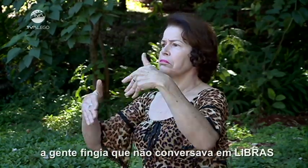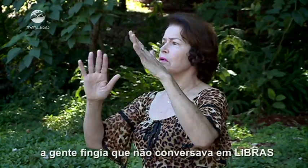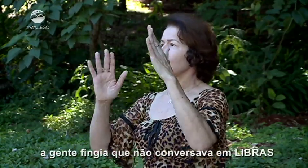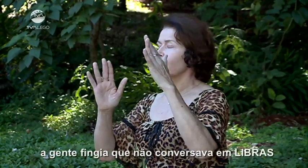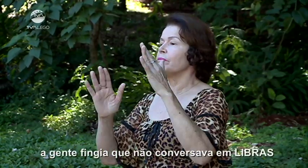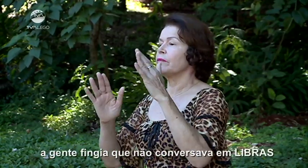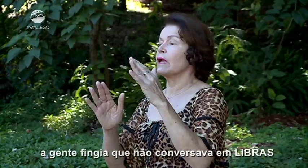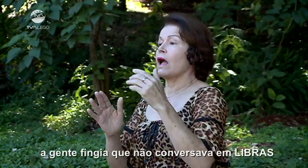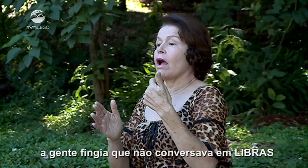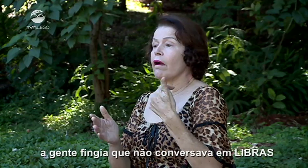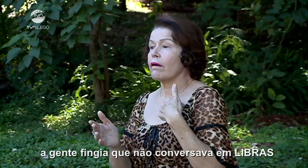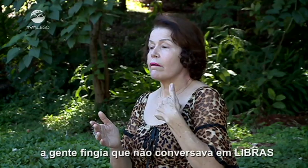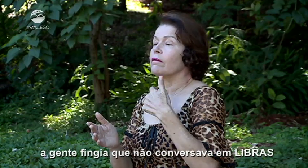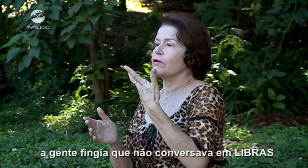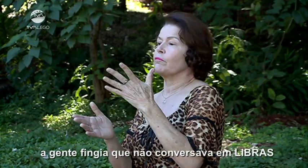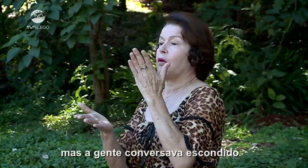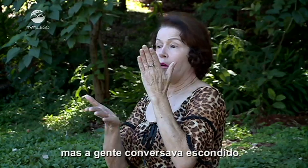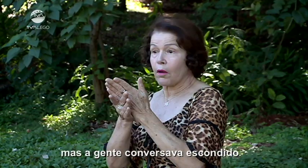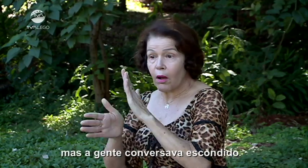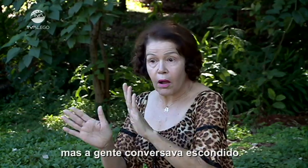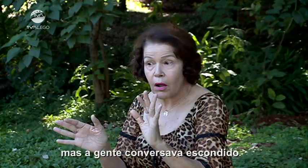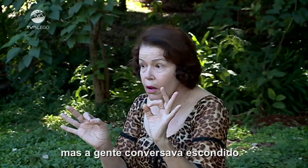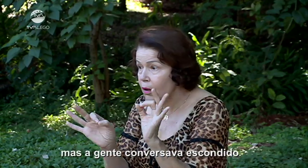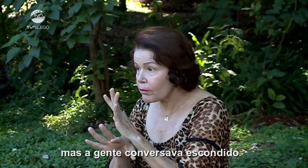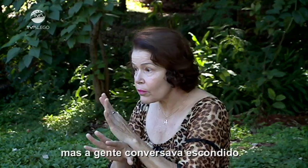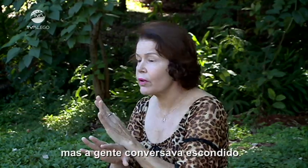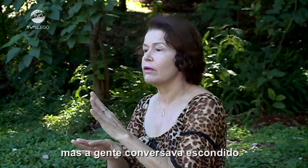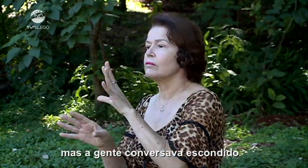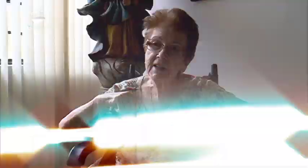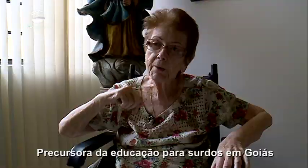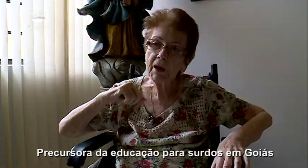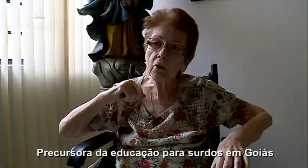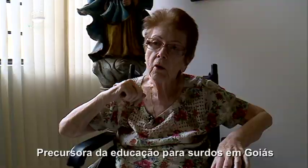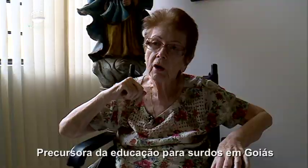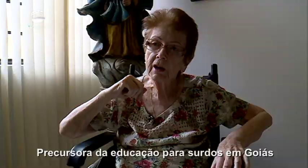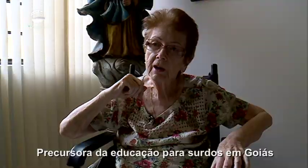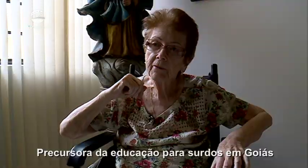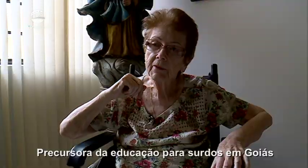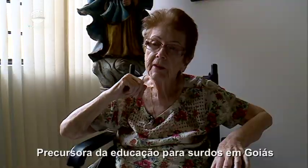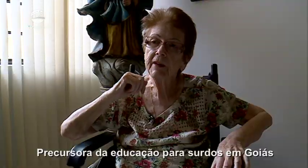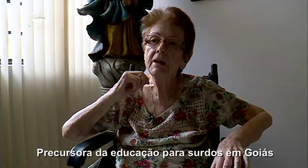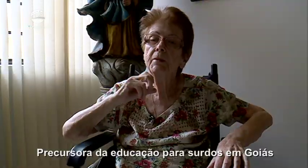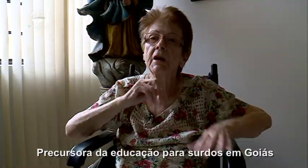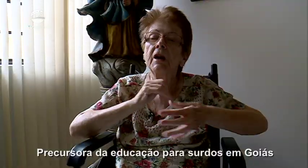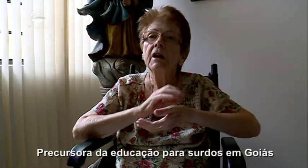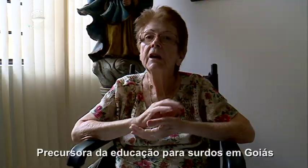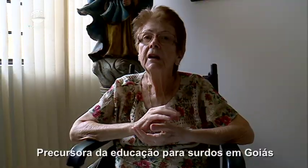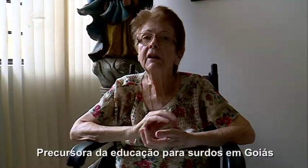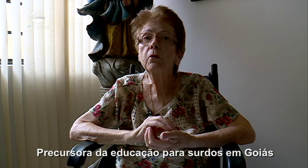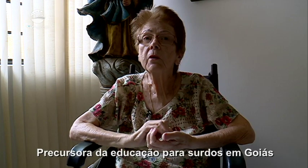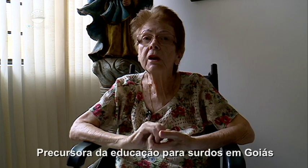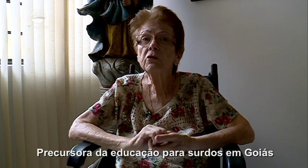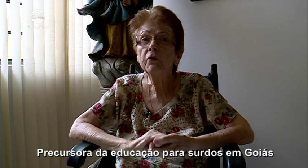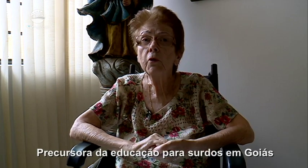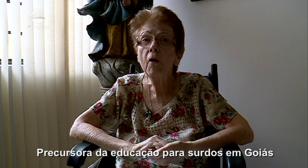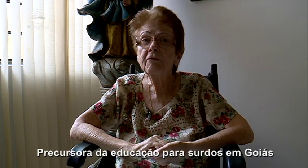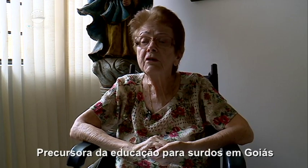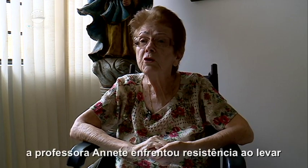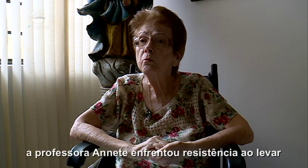que não conversava em Libras, mas a gente conversava escondido. Precursora da educação para surdos em Goiás, a professora Anete